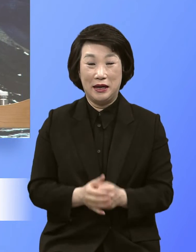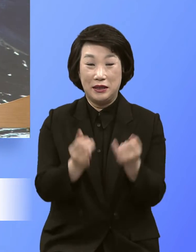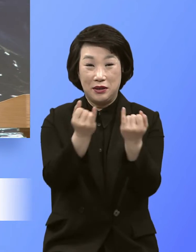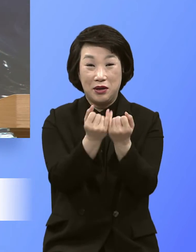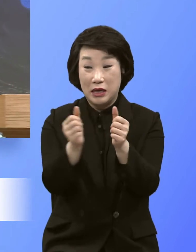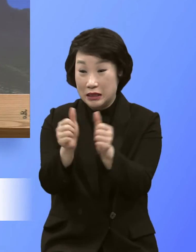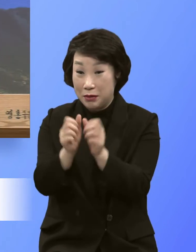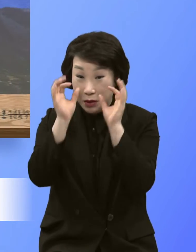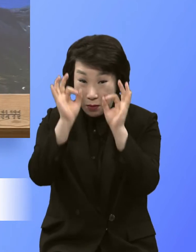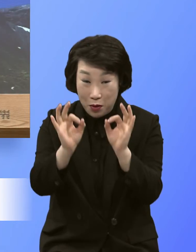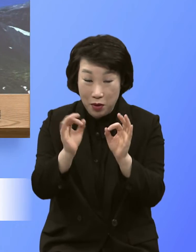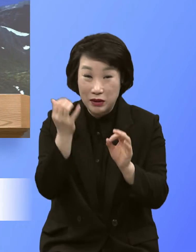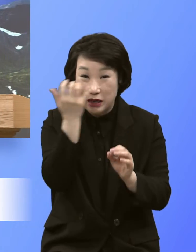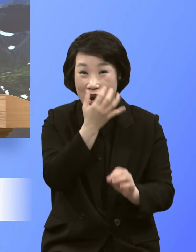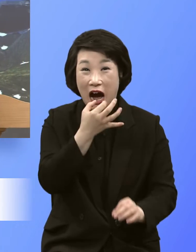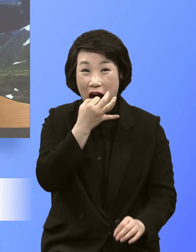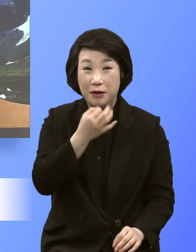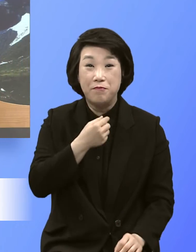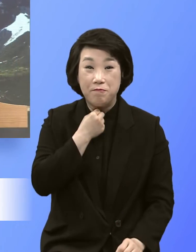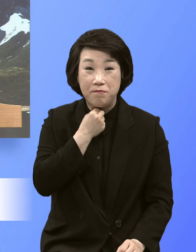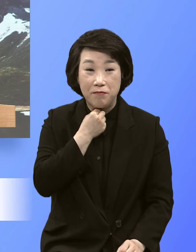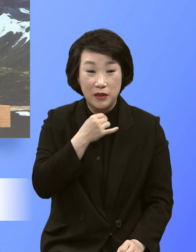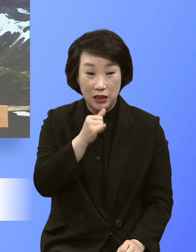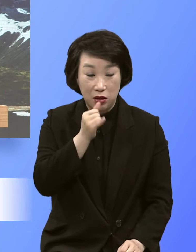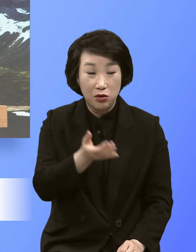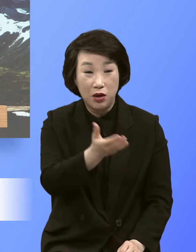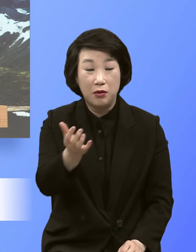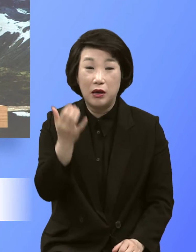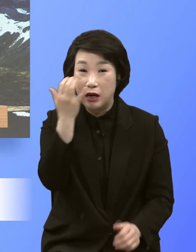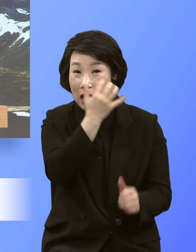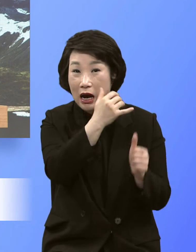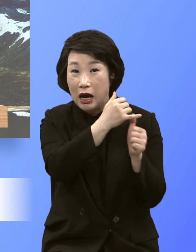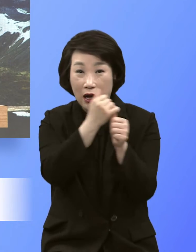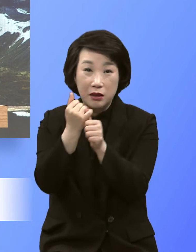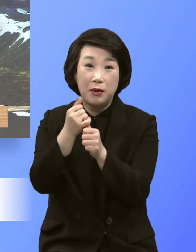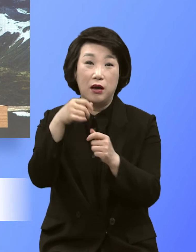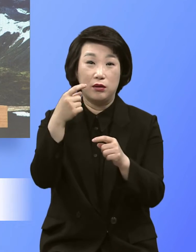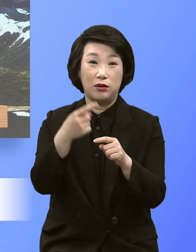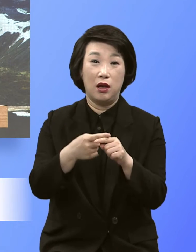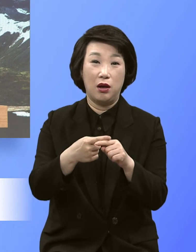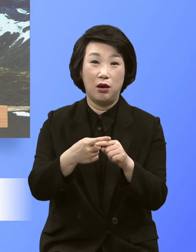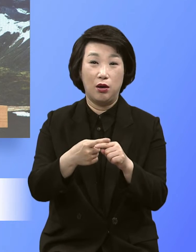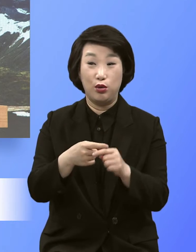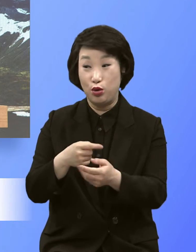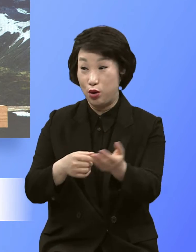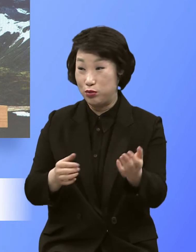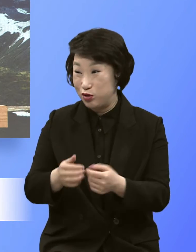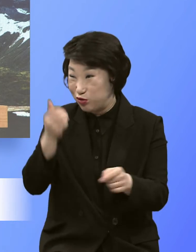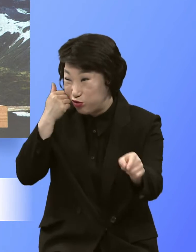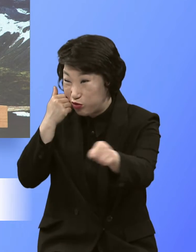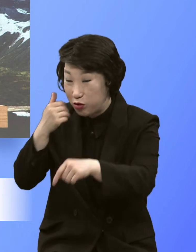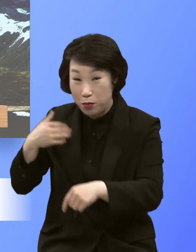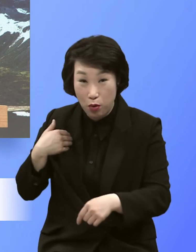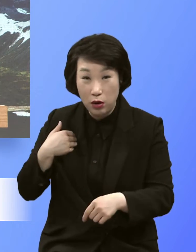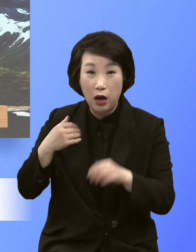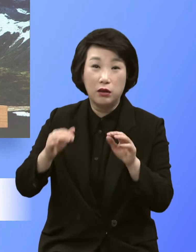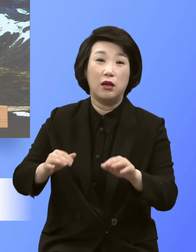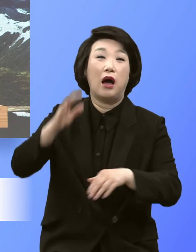여자나 남자를 보고 음욕을 품으면 간음한 것이다. 아무도 모르는데